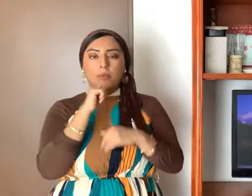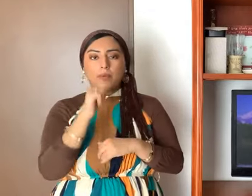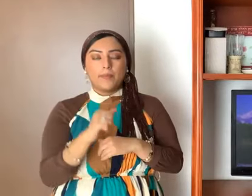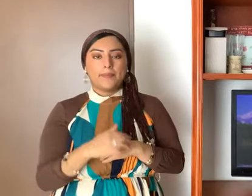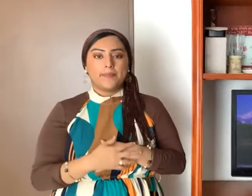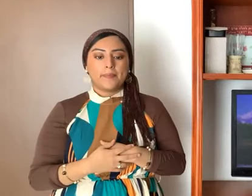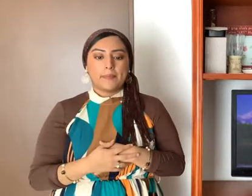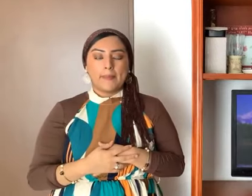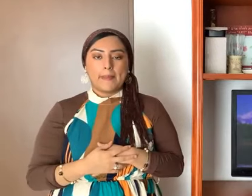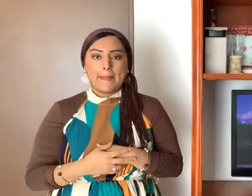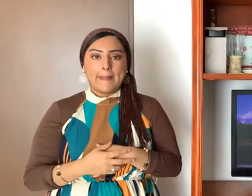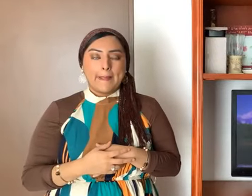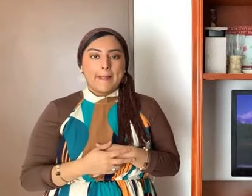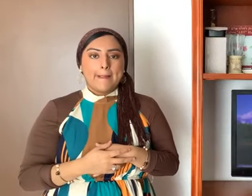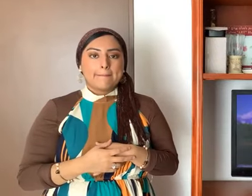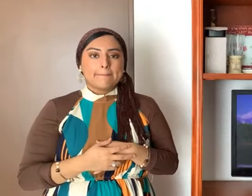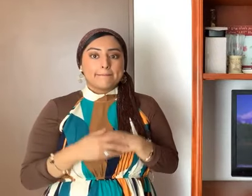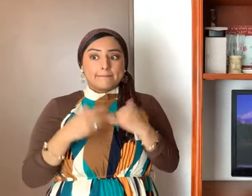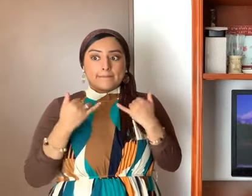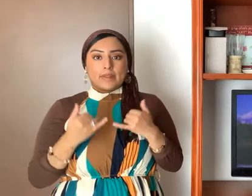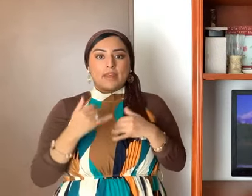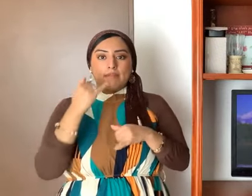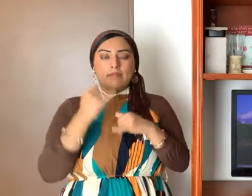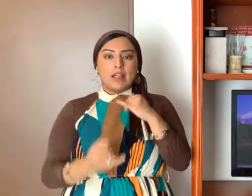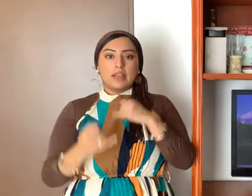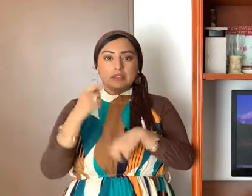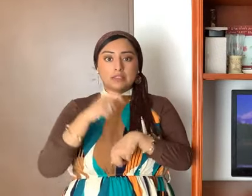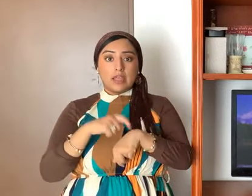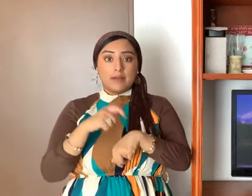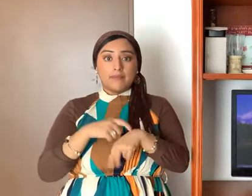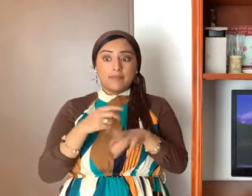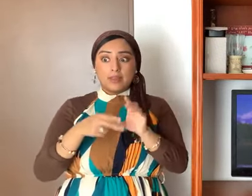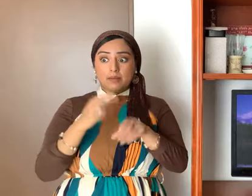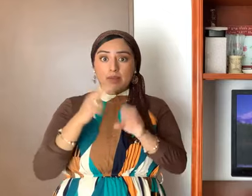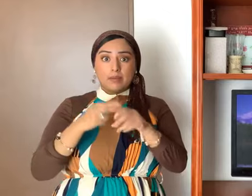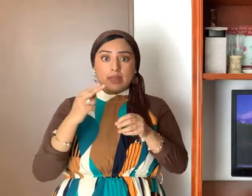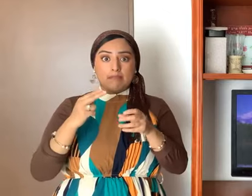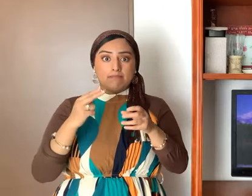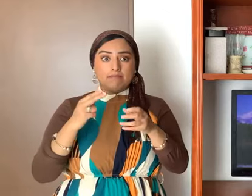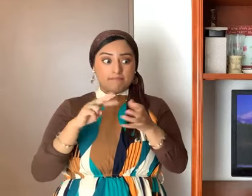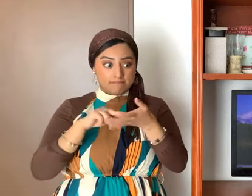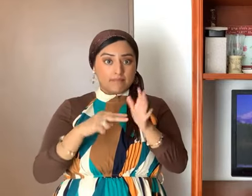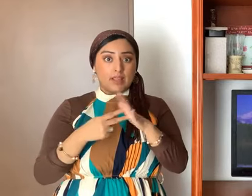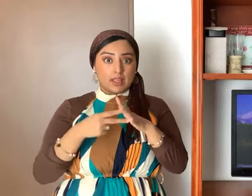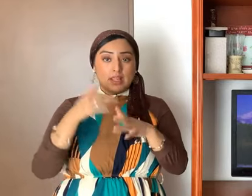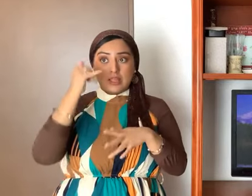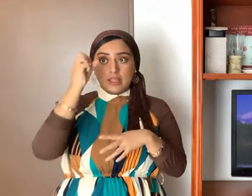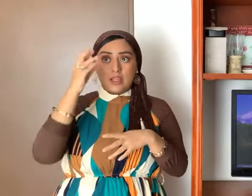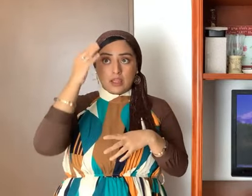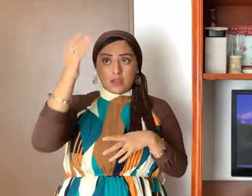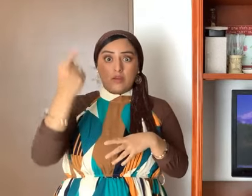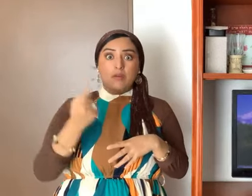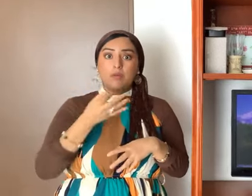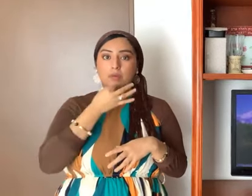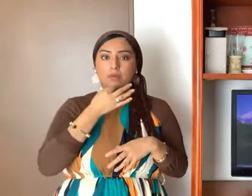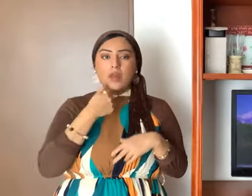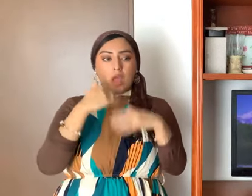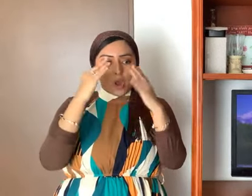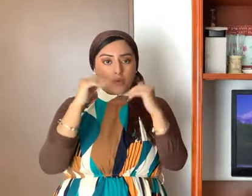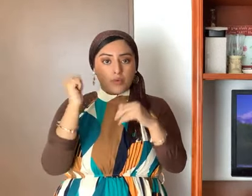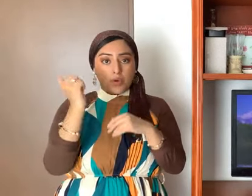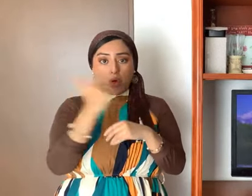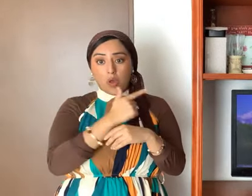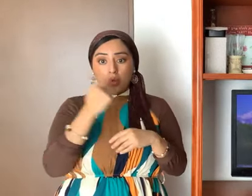no. Pero estamos en los últimos tiempos y la apostasía es una señal de que Yahshua viene pronto. Espero que todos